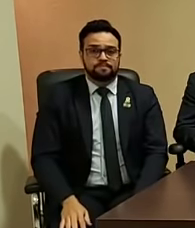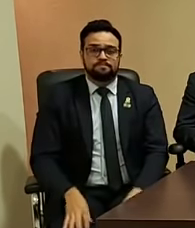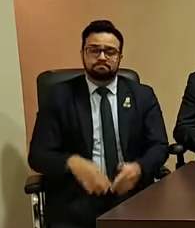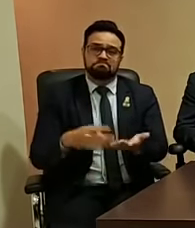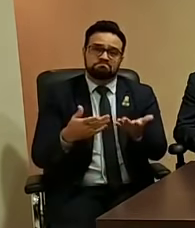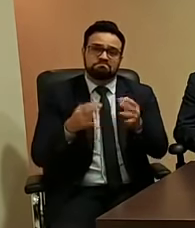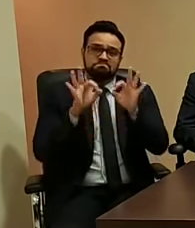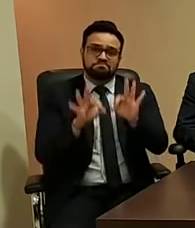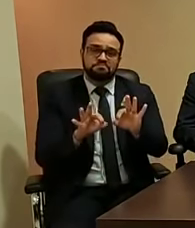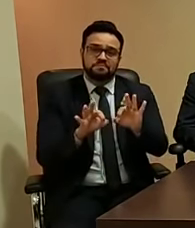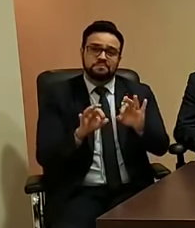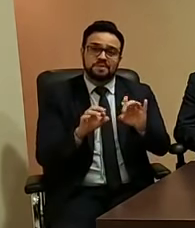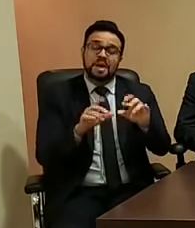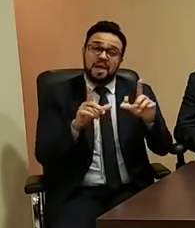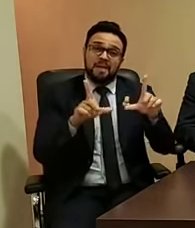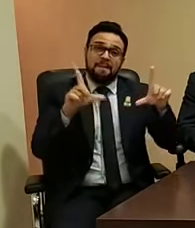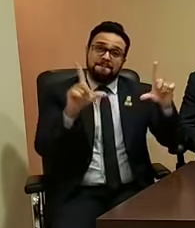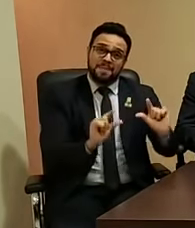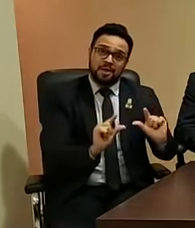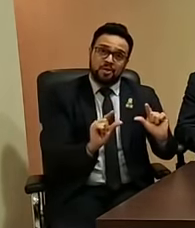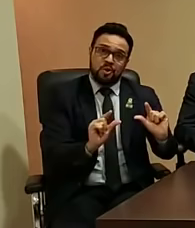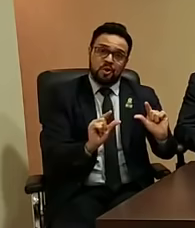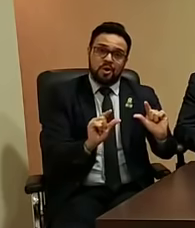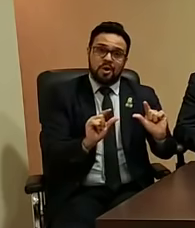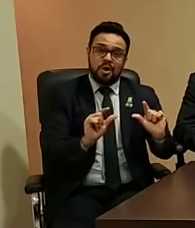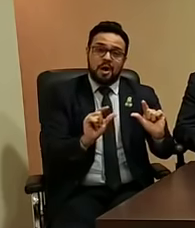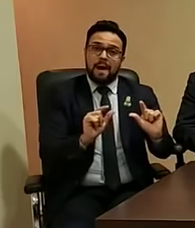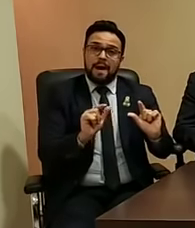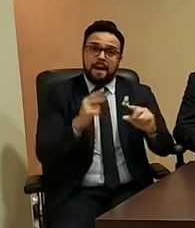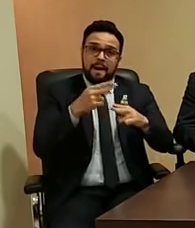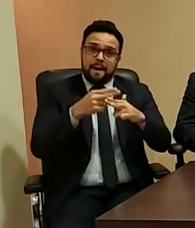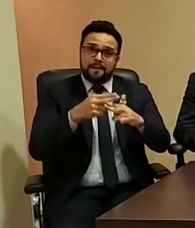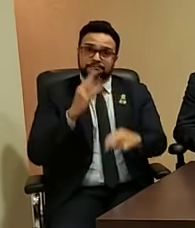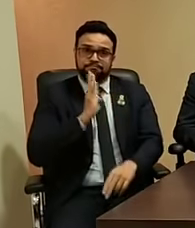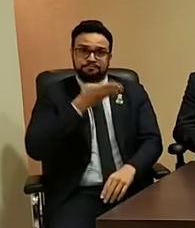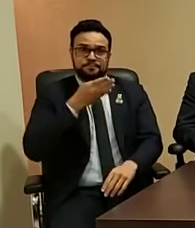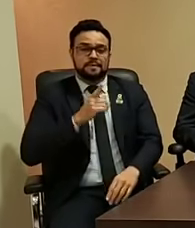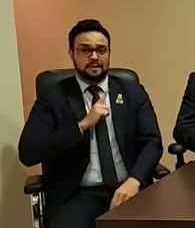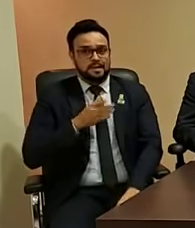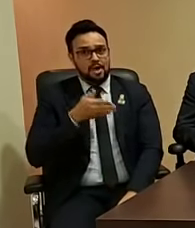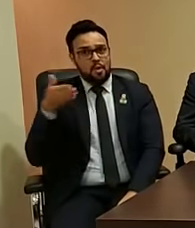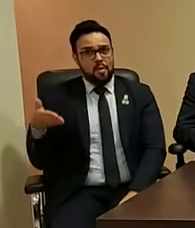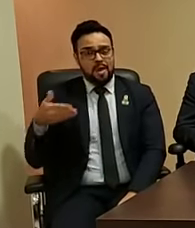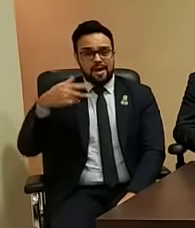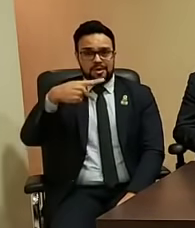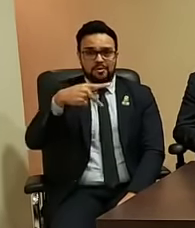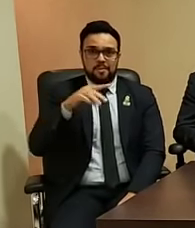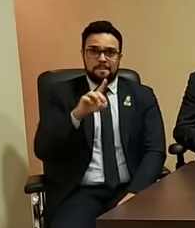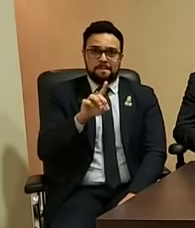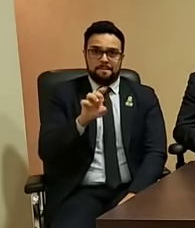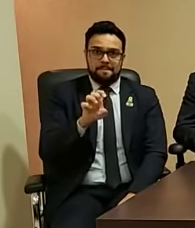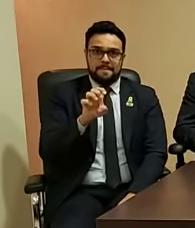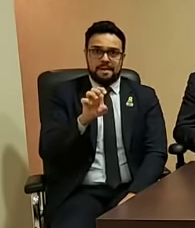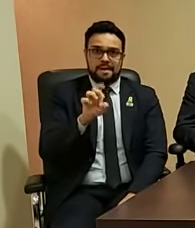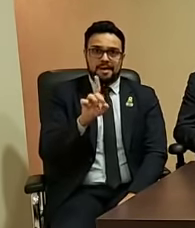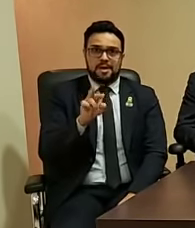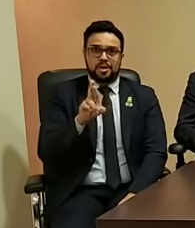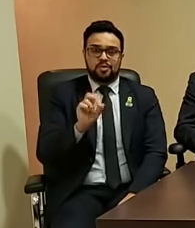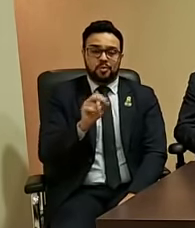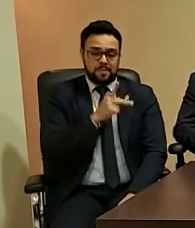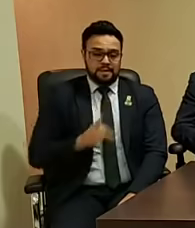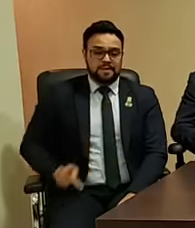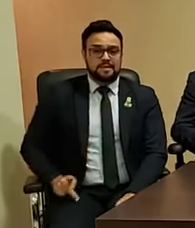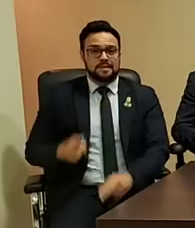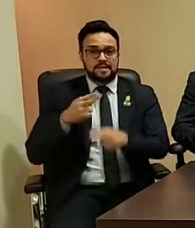Realmente é menor do que a Caixa. A O Caixa Econômica, Pedrão é Pedro maior. Guimarães está aqui, o nosso presidente da Caixa Econômica Federal, vai falar alguma coisinha também